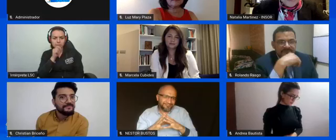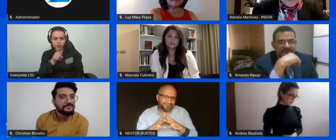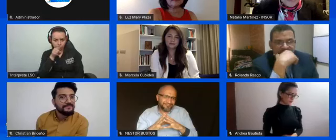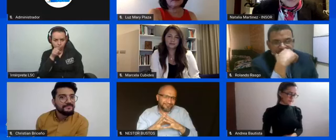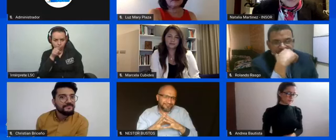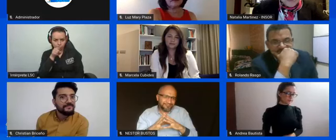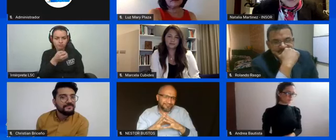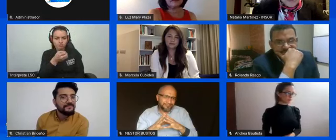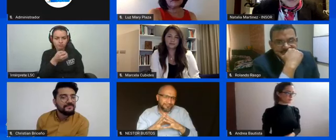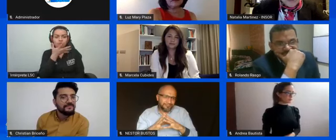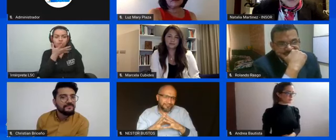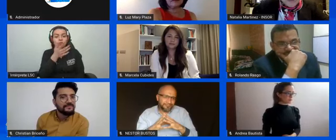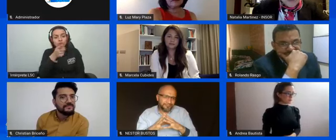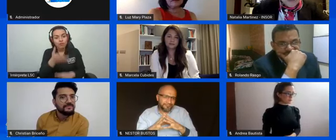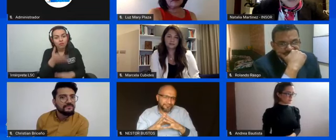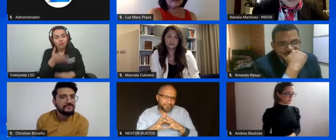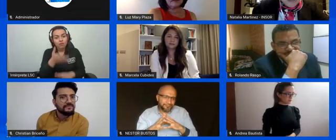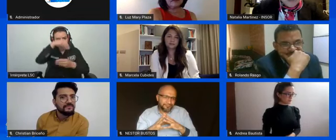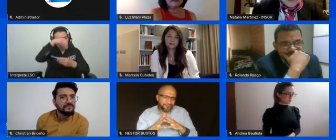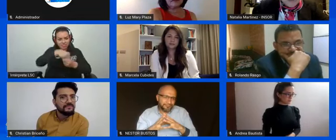INSOR?